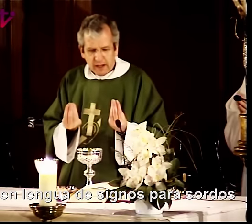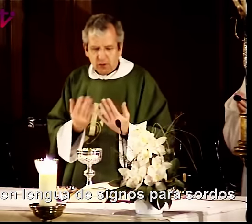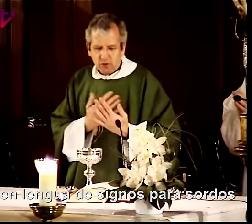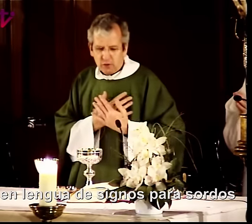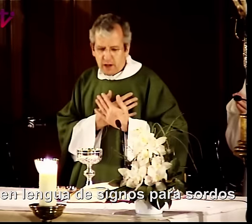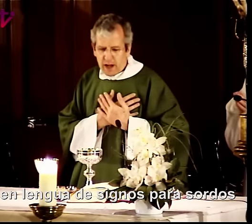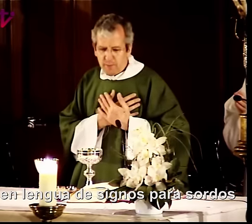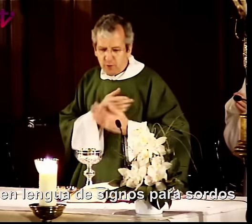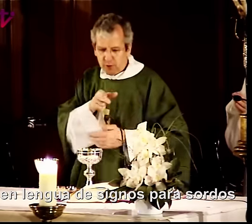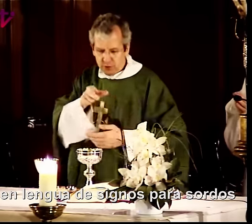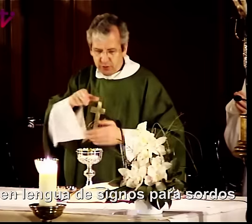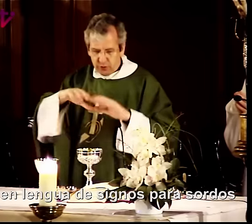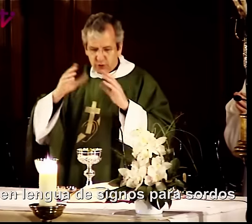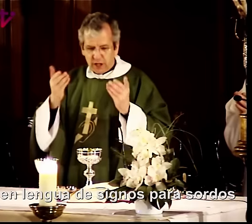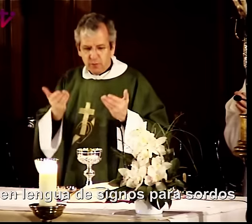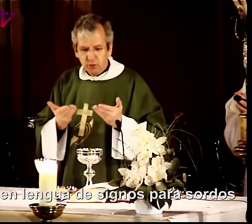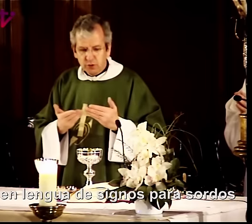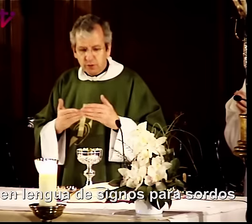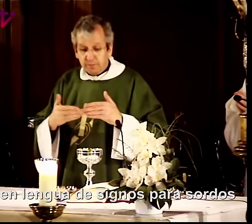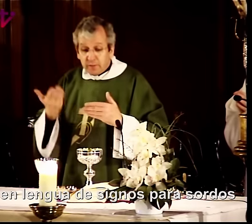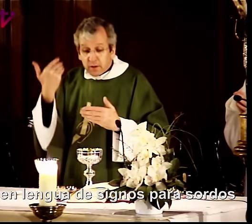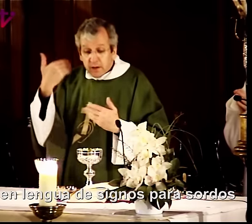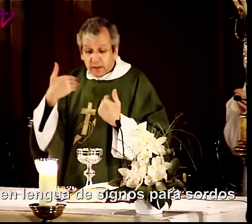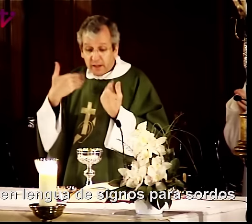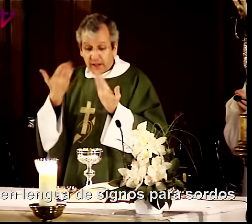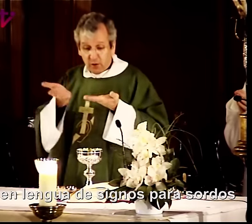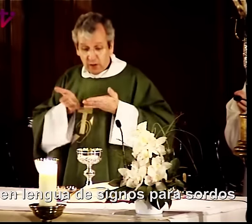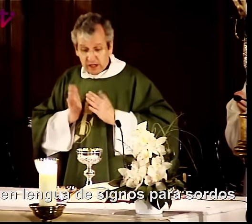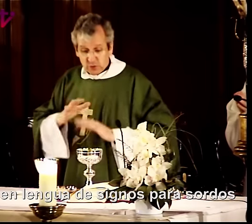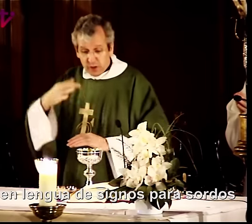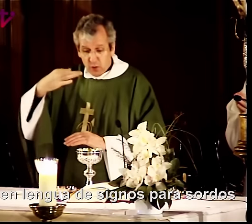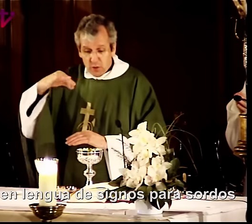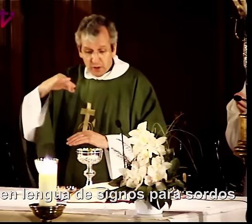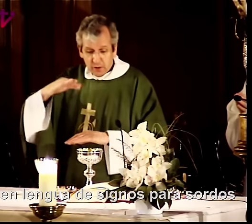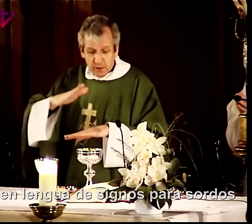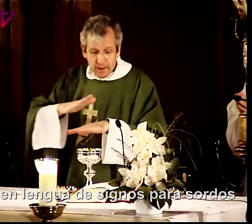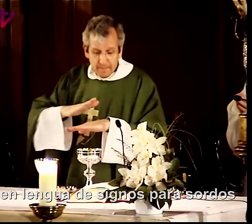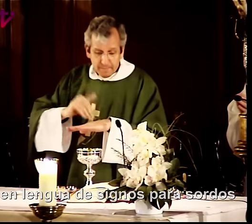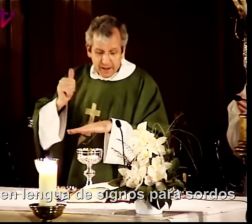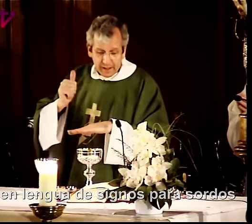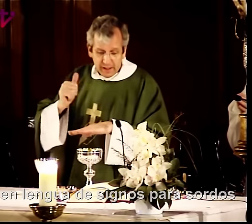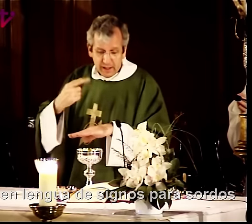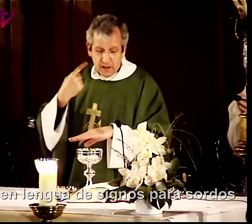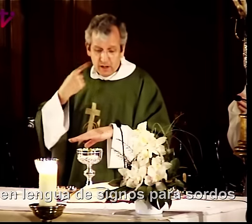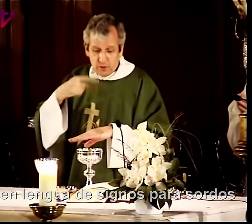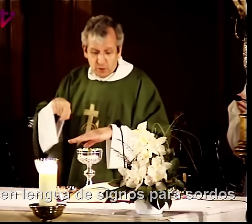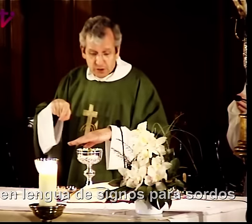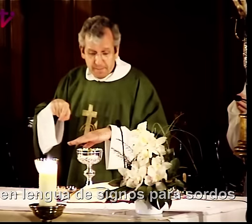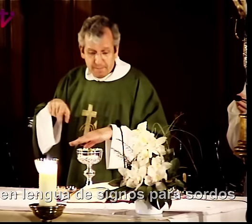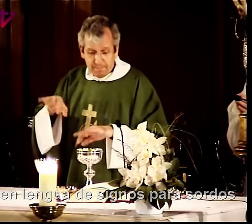Tanto amó Dios al mundo que entregó a su Hijo único para que no se